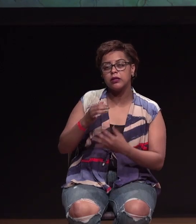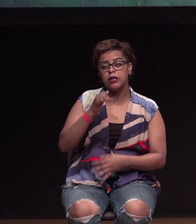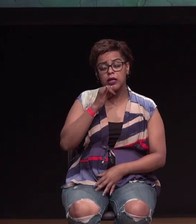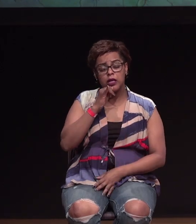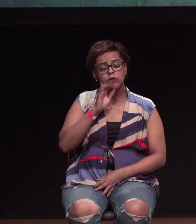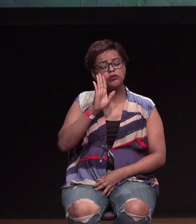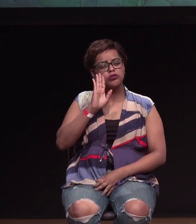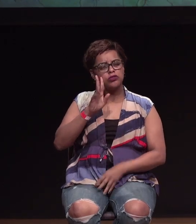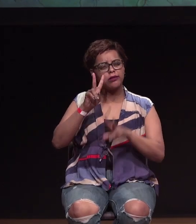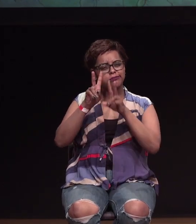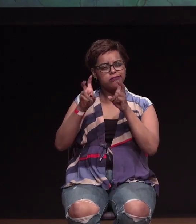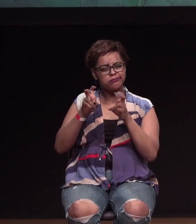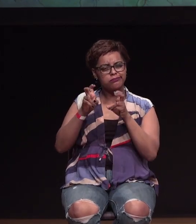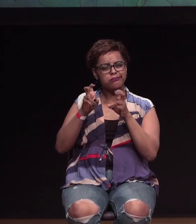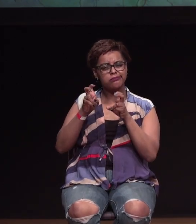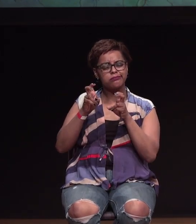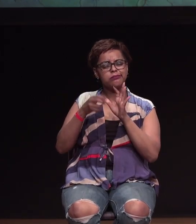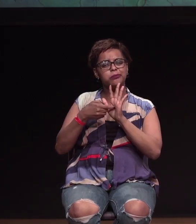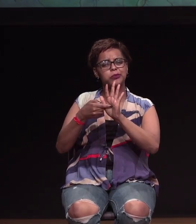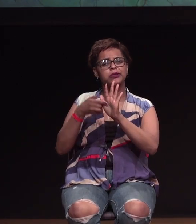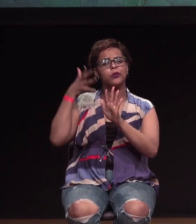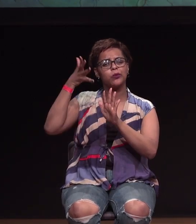trabalho uma vez, num congresso